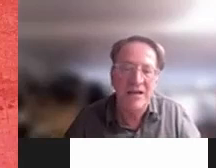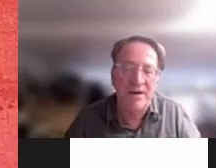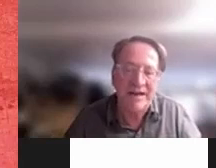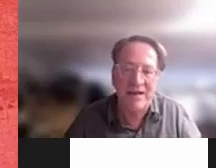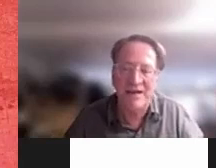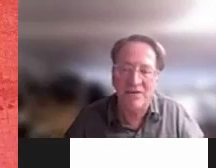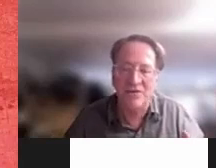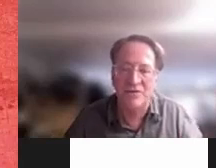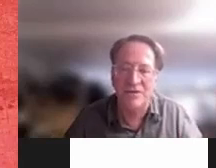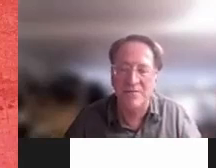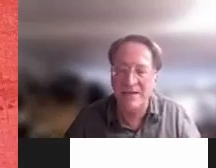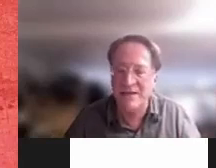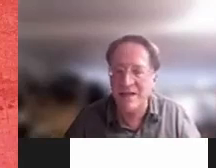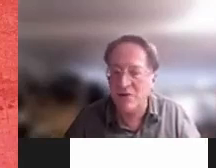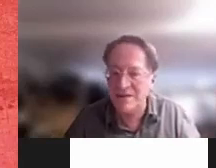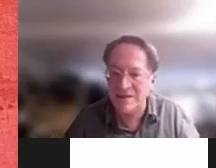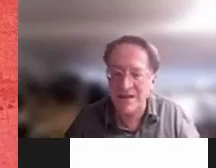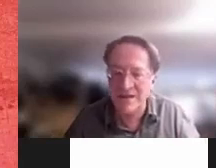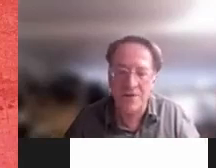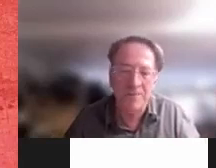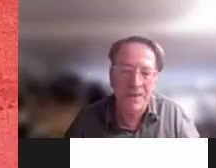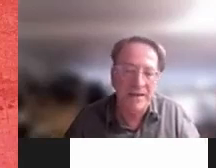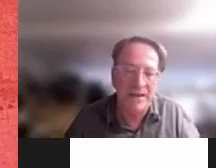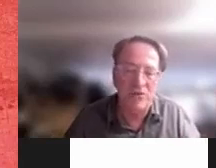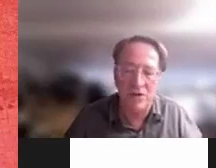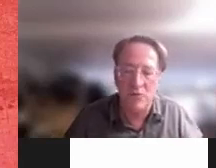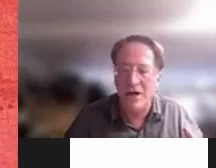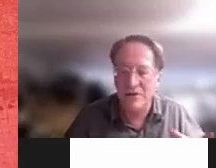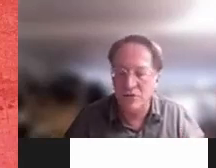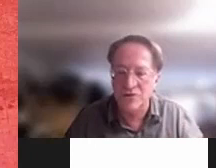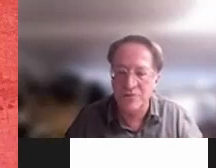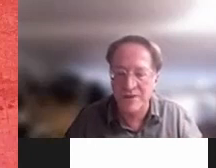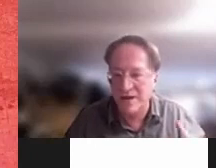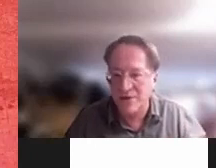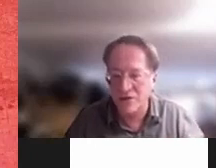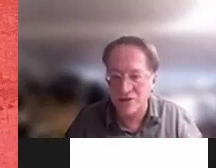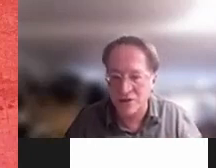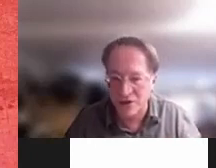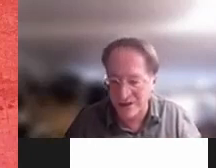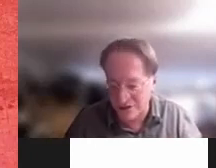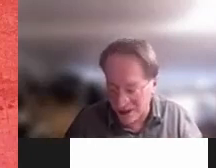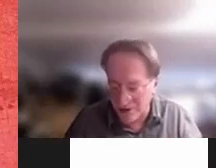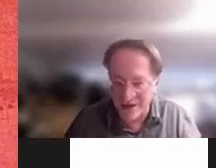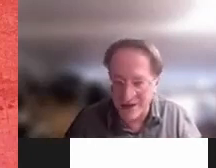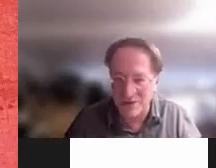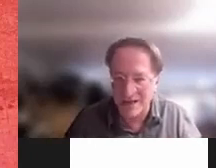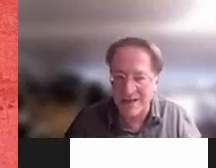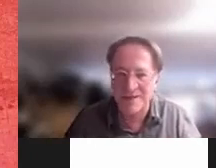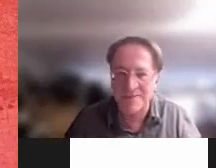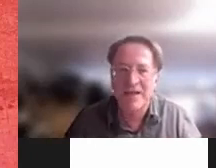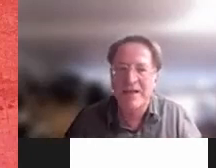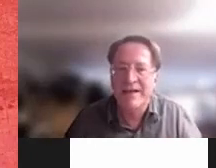colombianas para que nos manden las mejores tesis de grado del último año en curso, y ya llevamos 18 años en esto, ya lo hablaremos